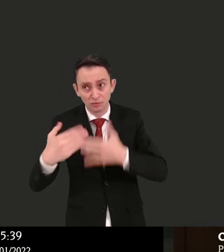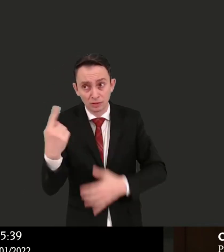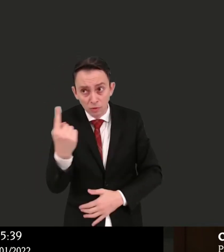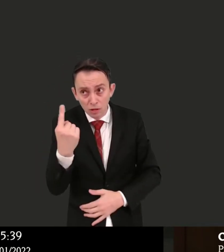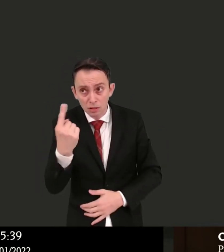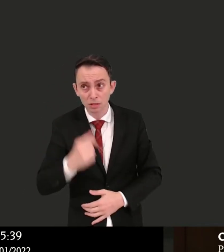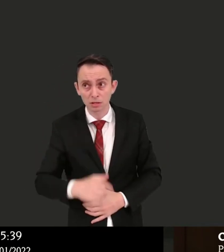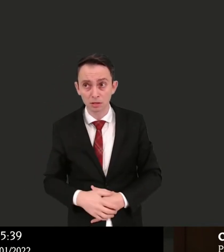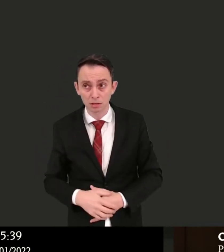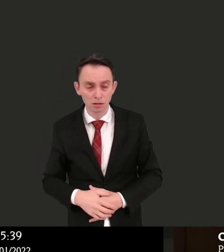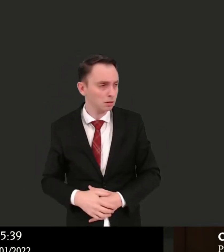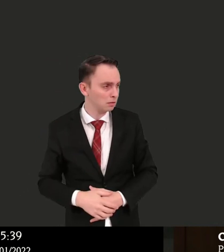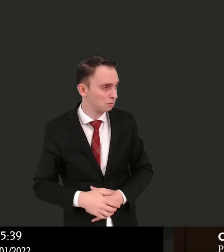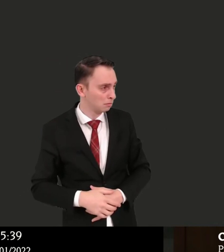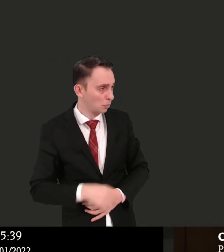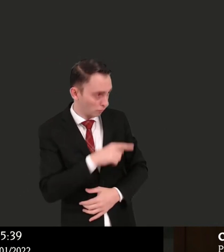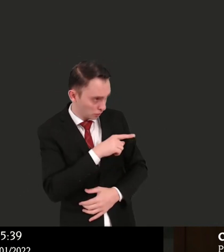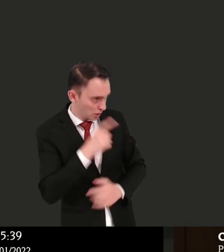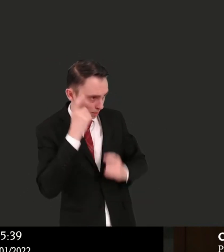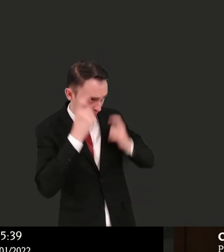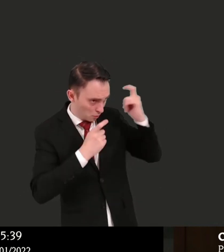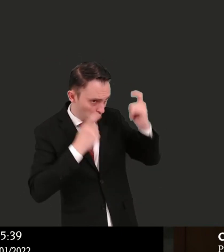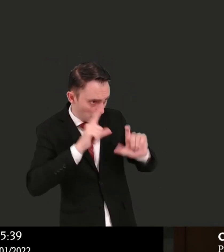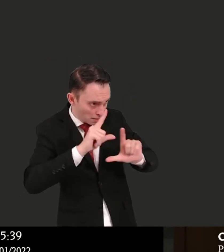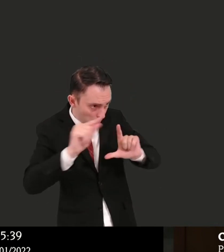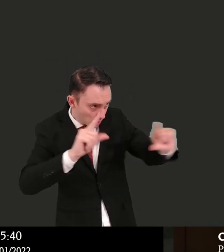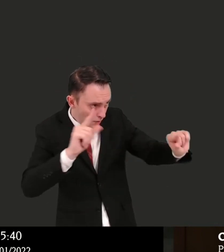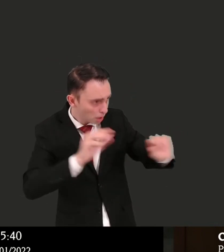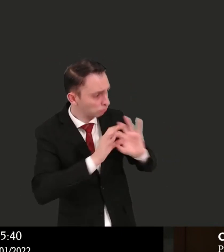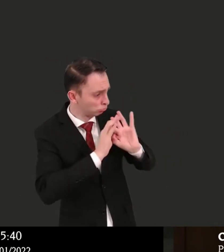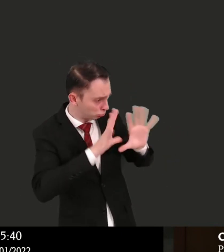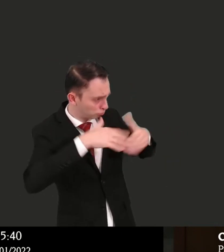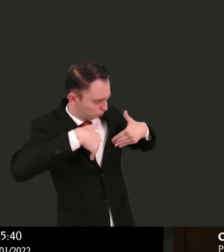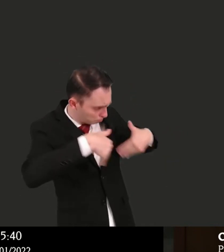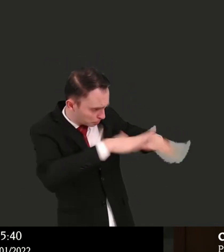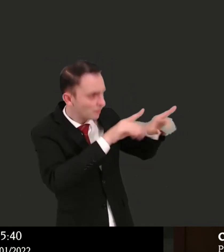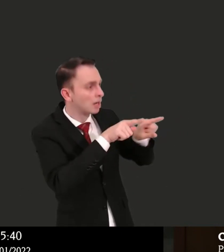O senhor falou com ele: vocês também podem ir embora. Fica à vontade.